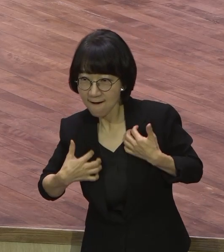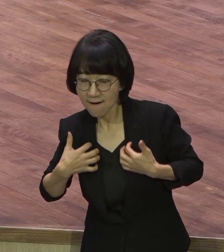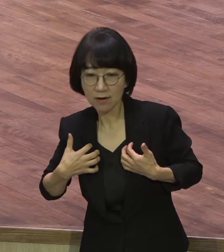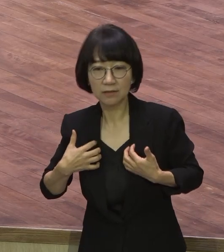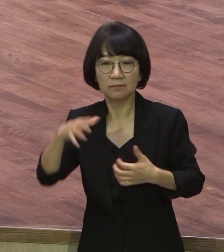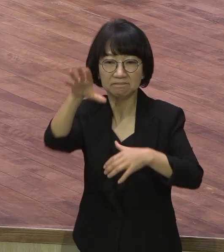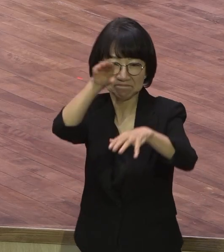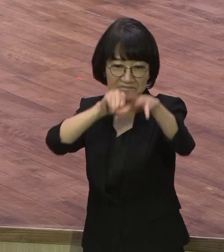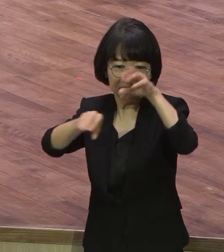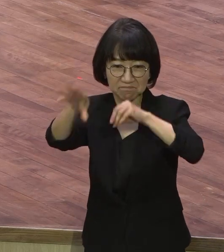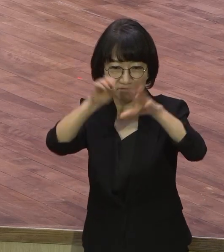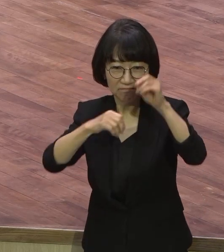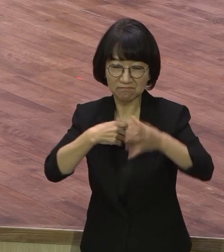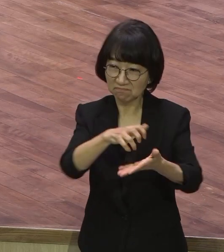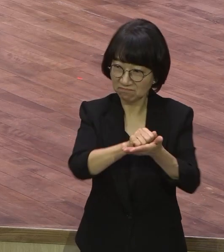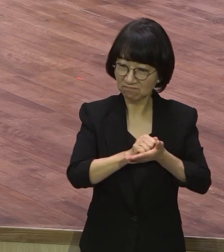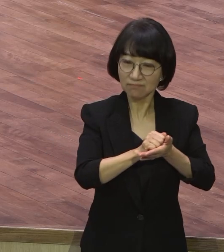자동임상에 기분 나빠.